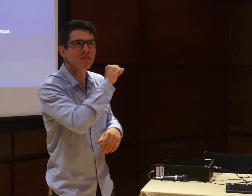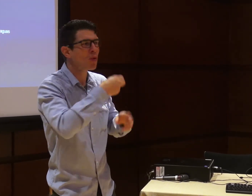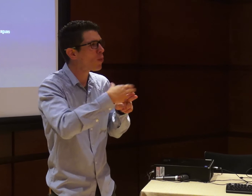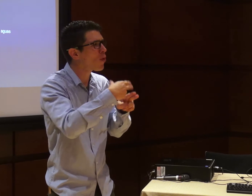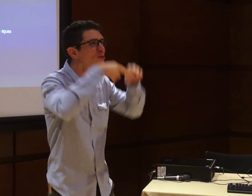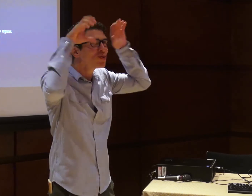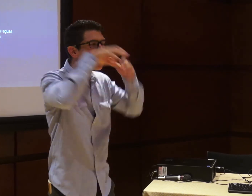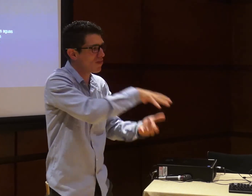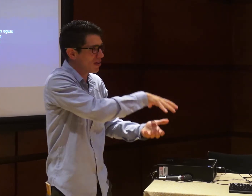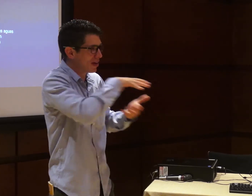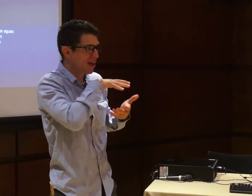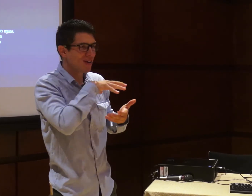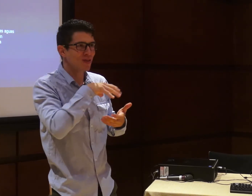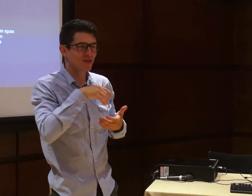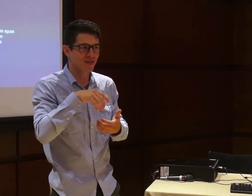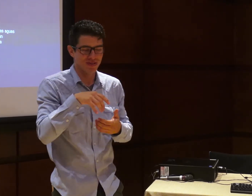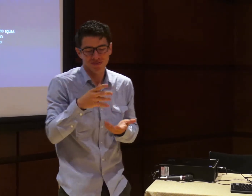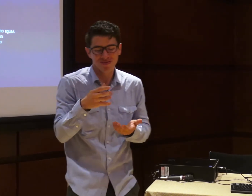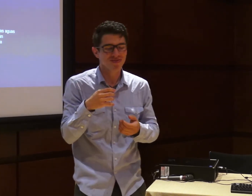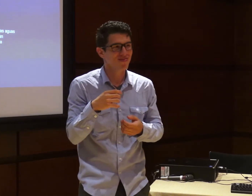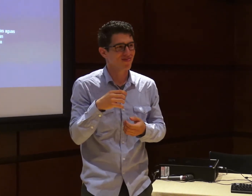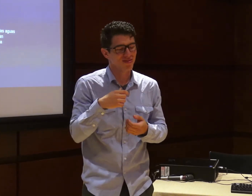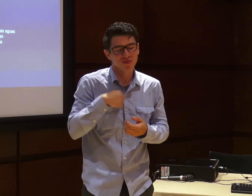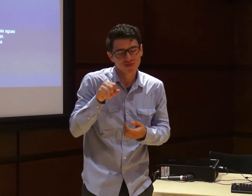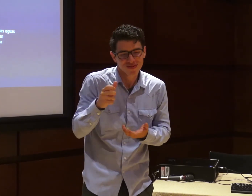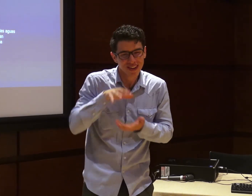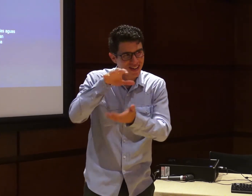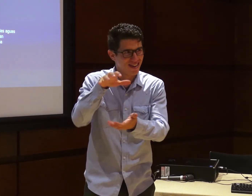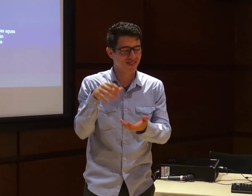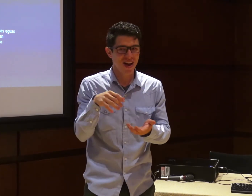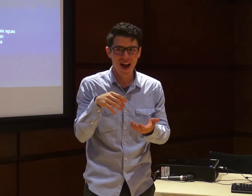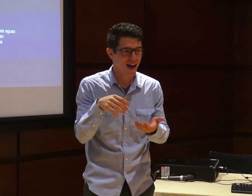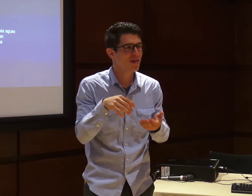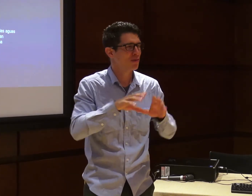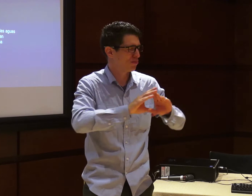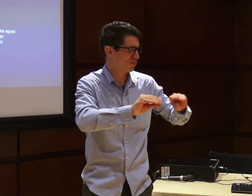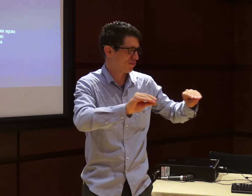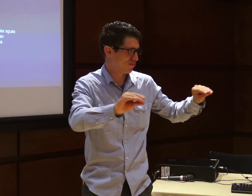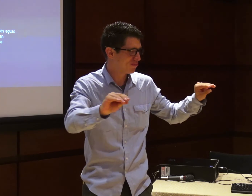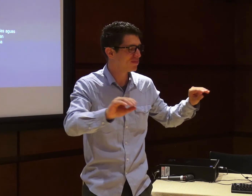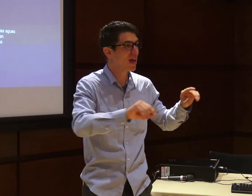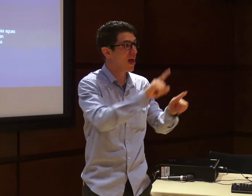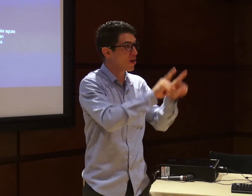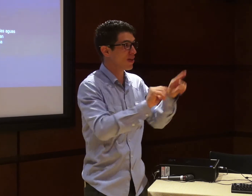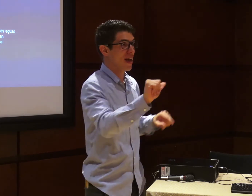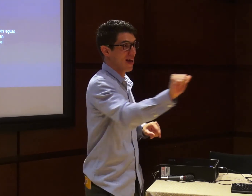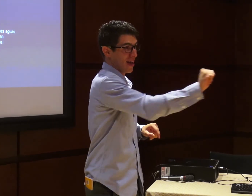poderes, que era algo así como un brujo, porque él adivinaba las cosas, y en vista de eso a veces